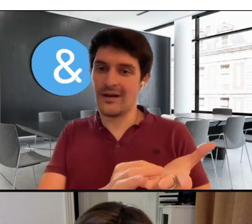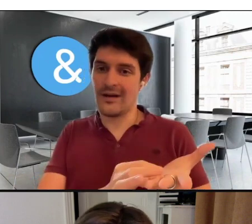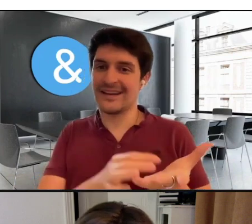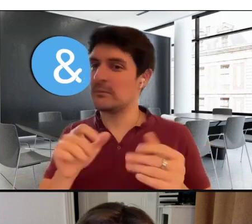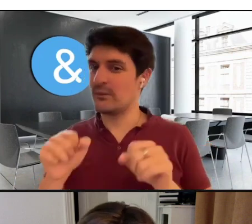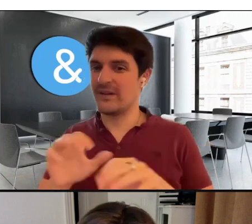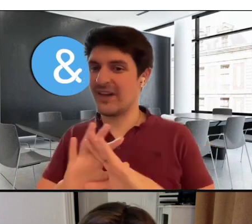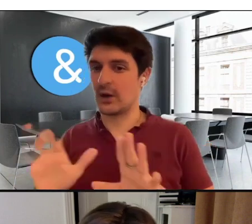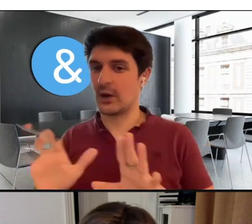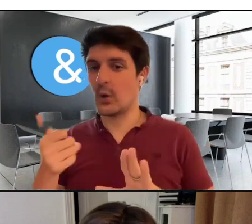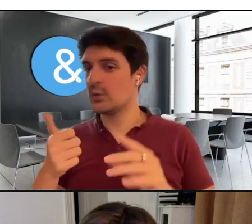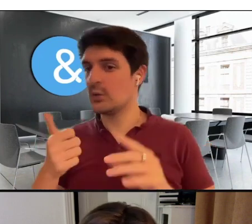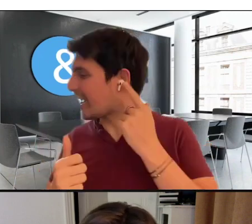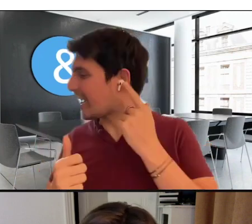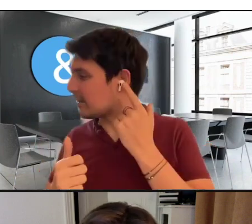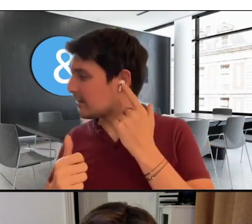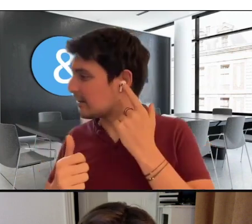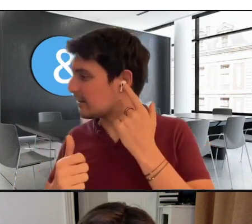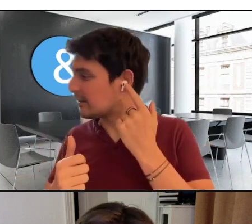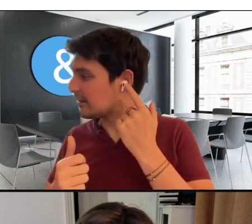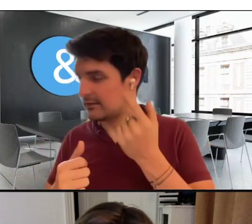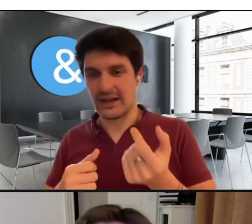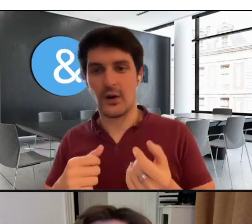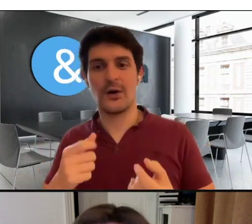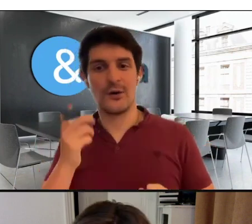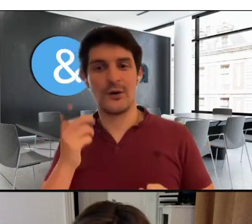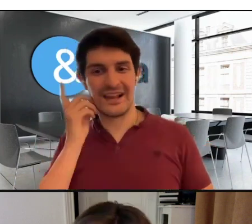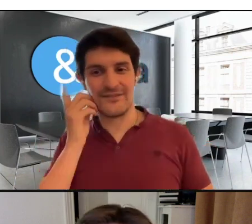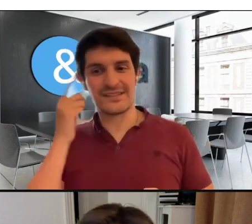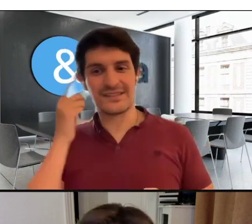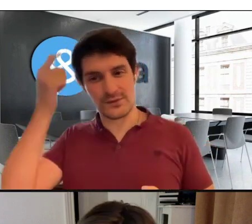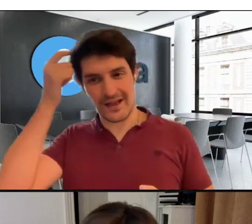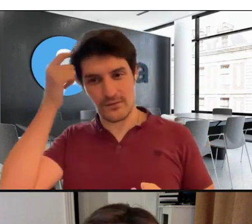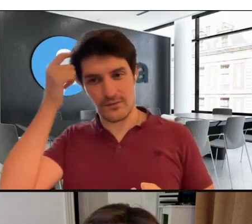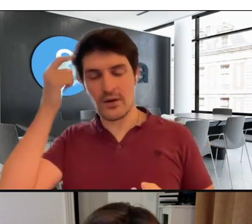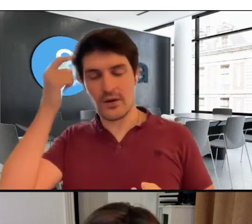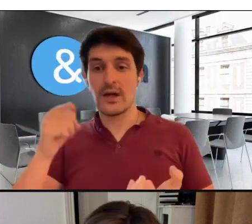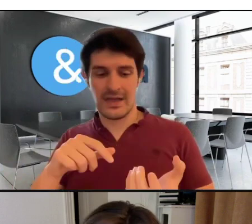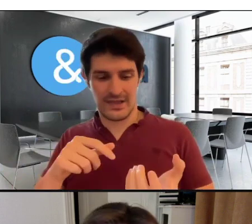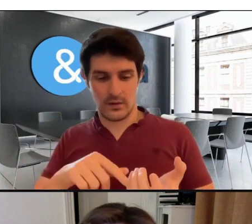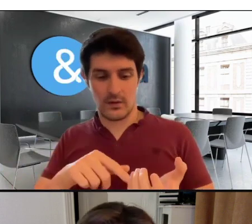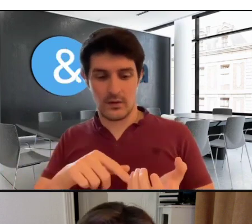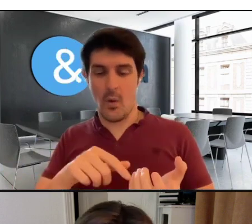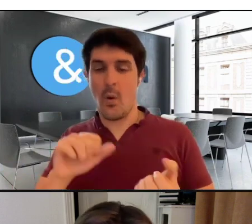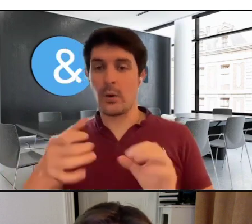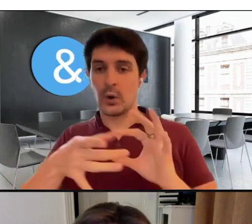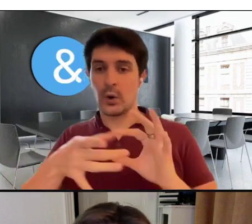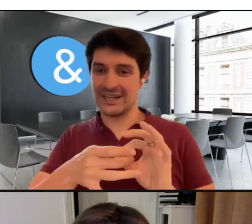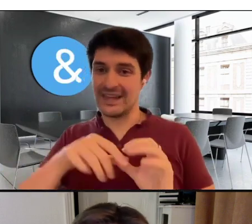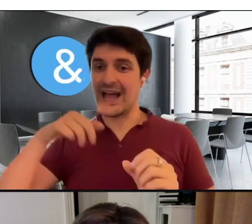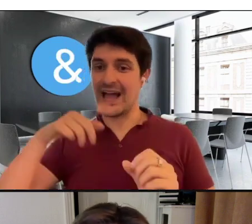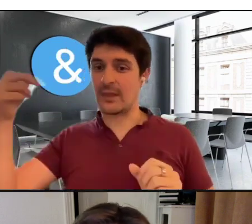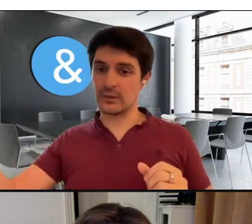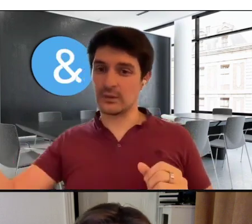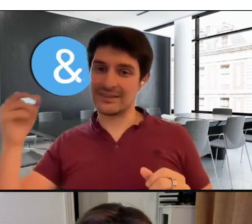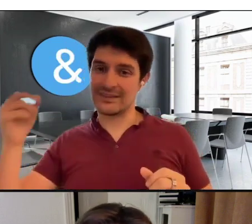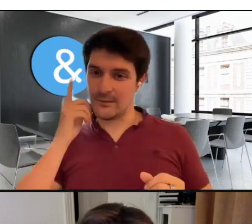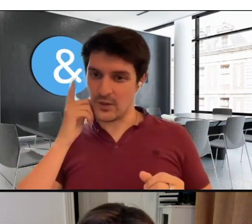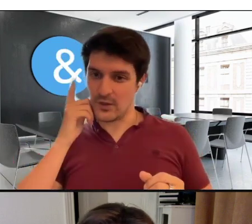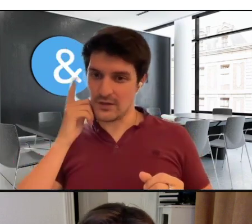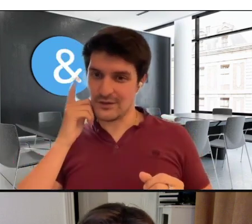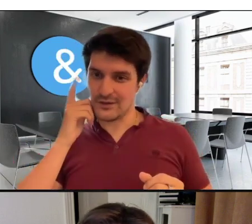tu pouvais faire qu'une oreille. Le téléphone, c'est le cerveau. On peut connecter un autre